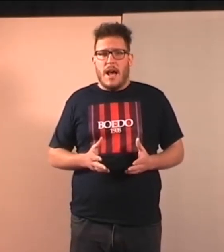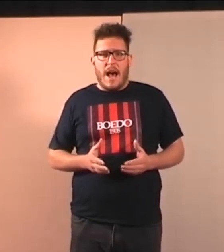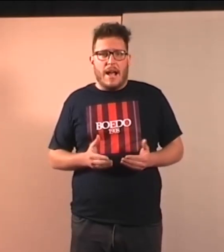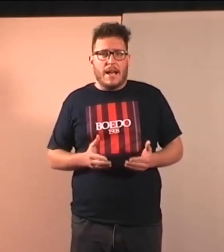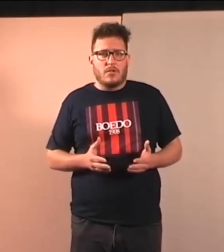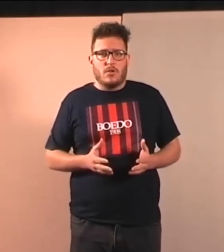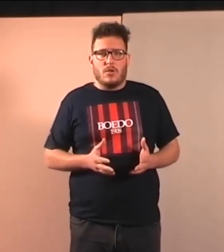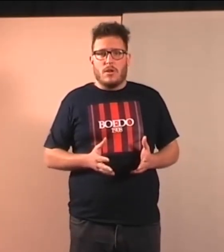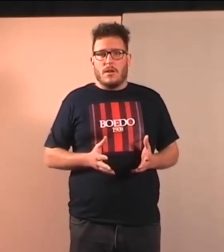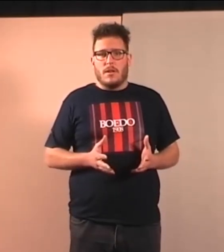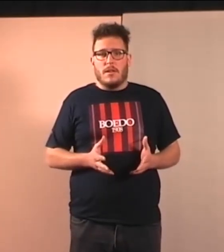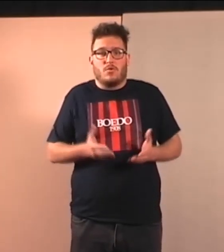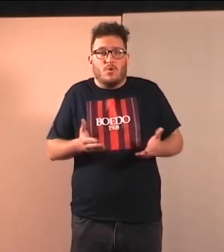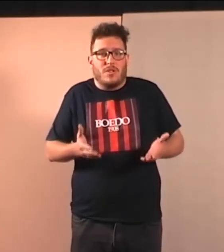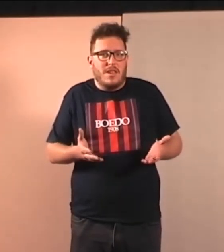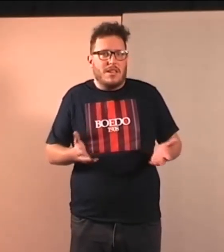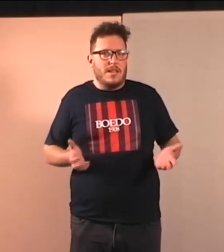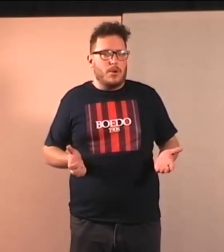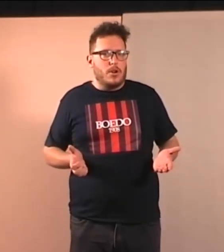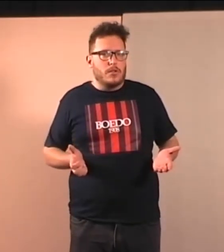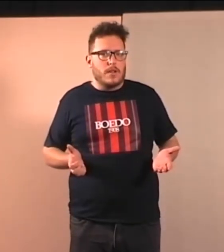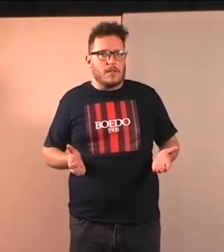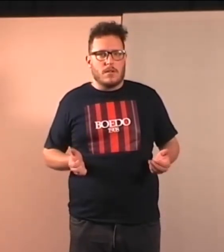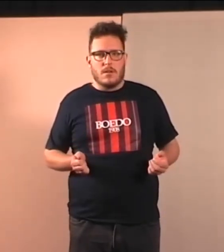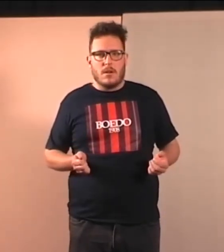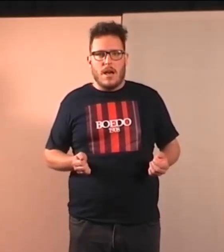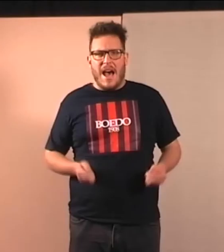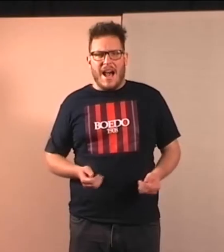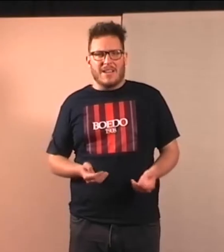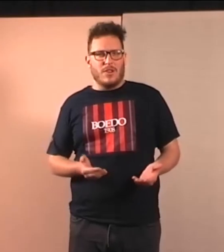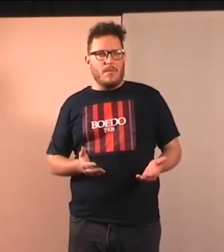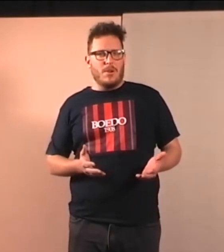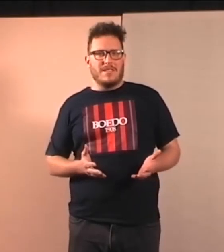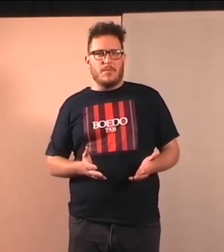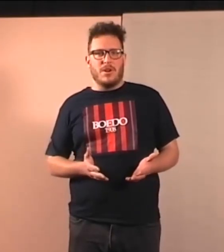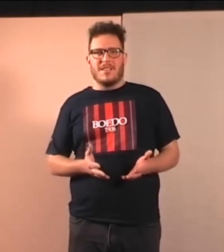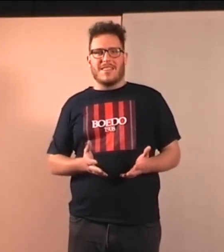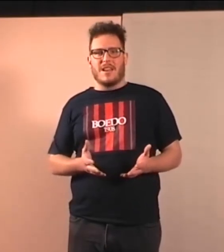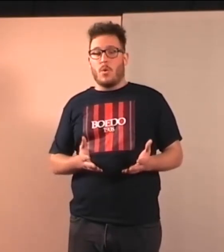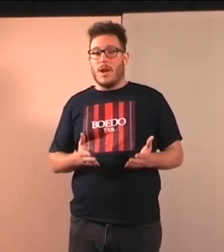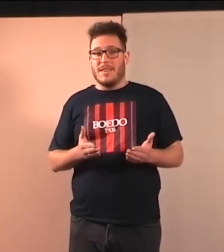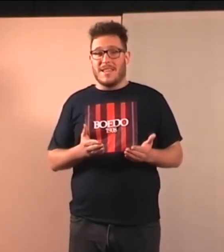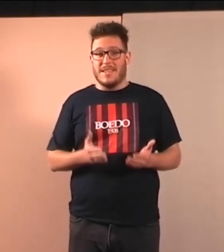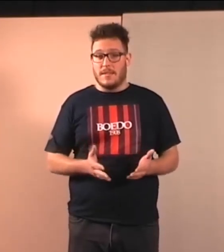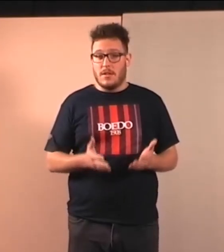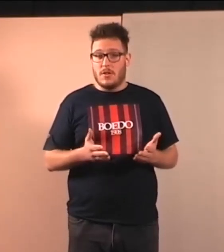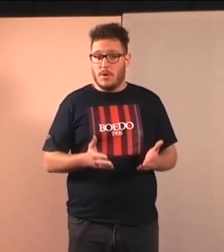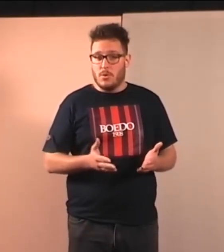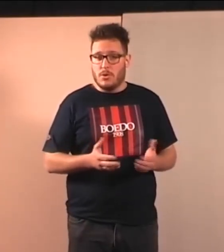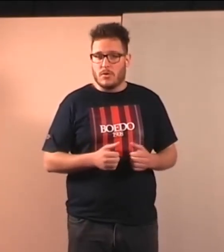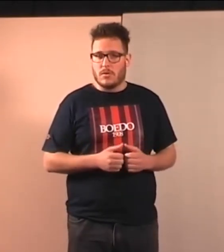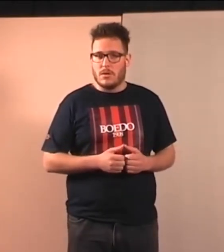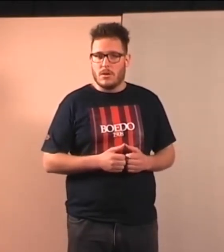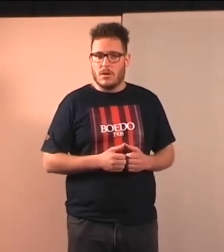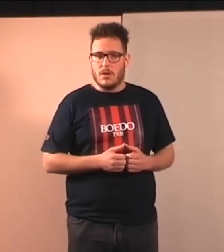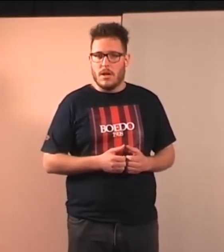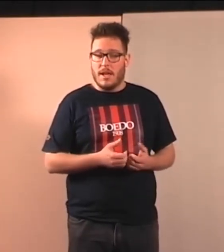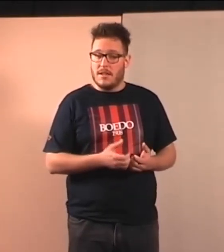¿acaso sucede en este tipo de cosas? ¿Acaso la ambulancia puede tardar 45 minutos en